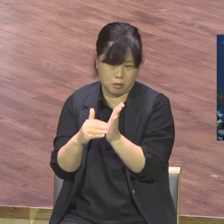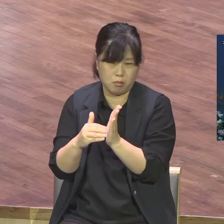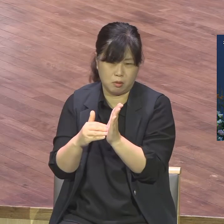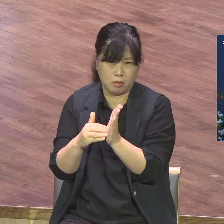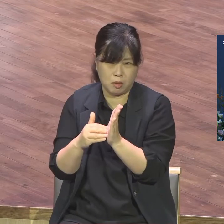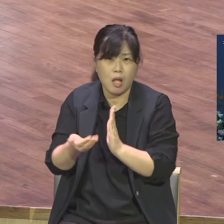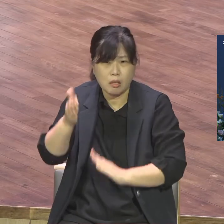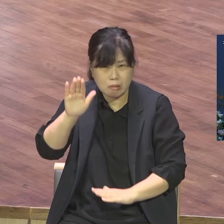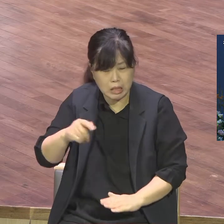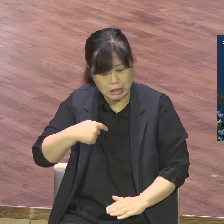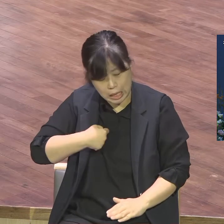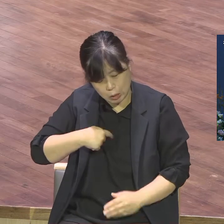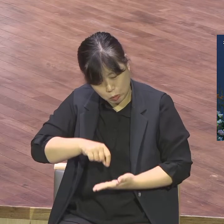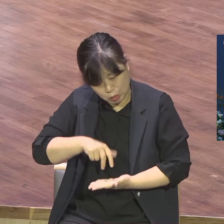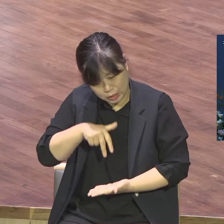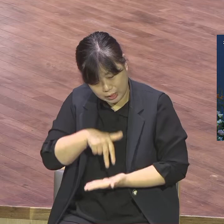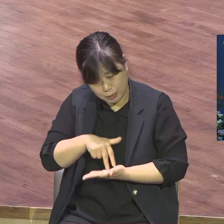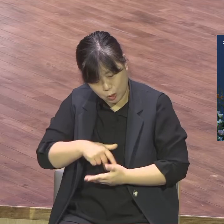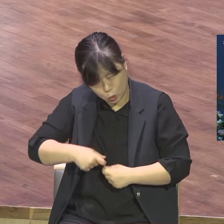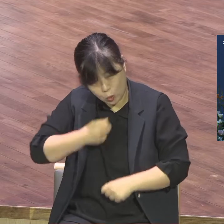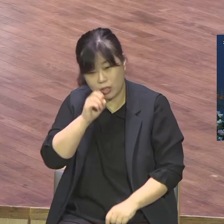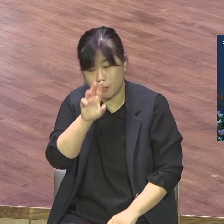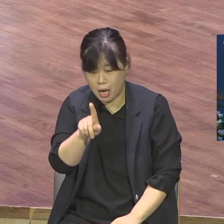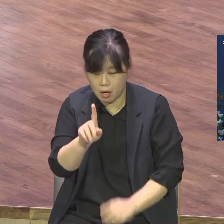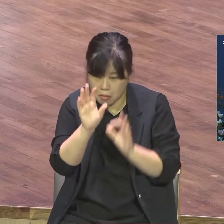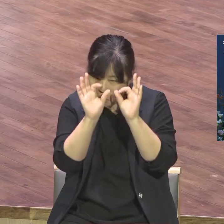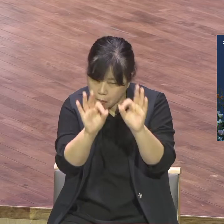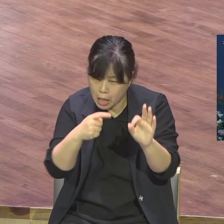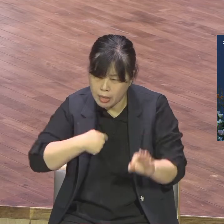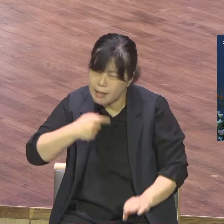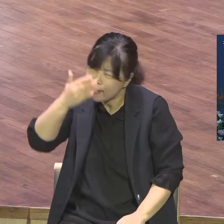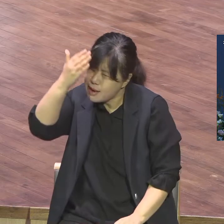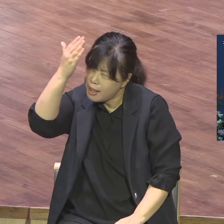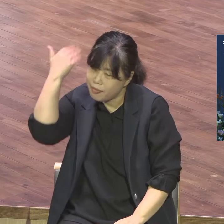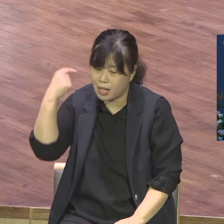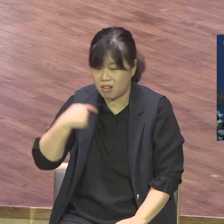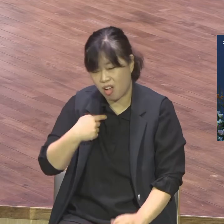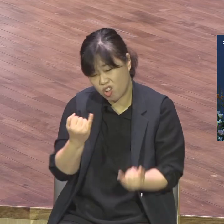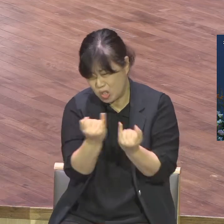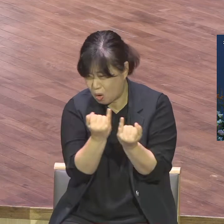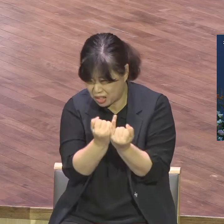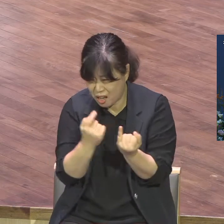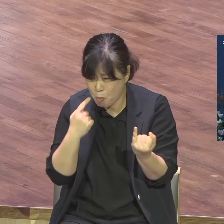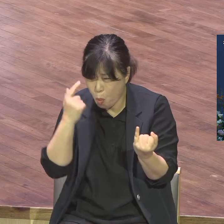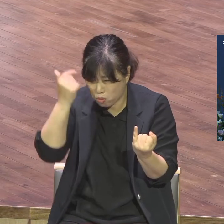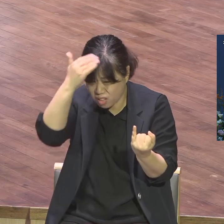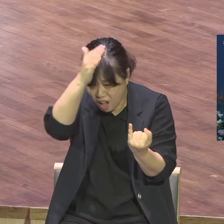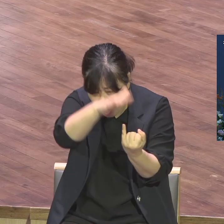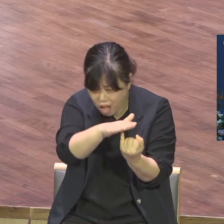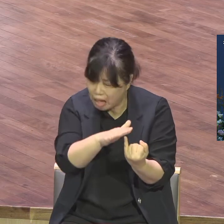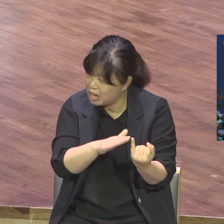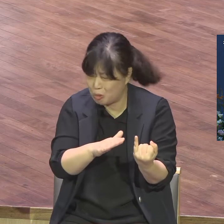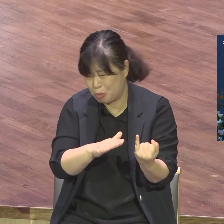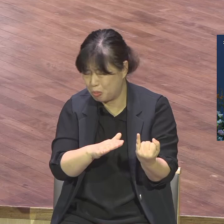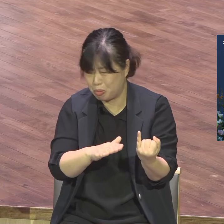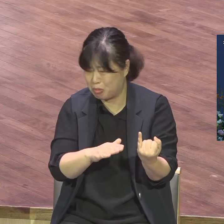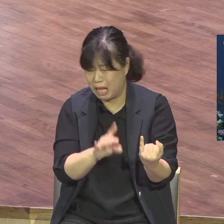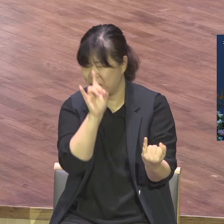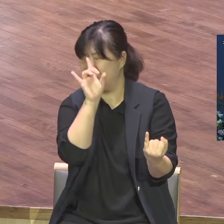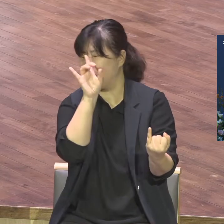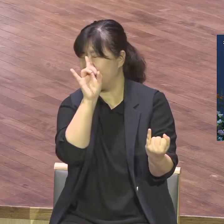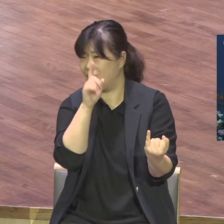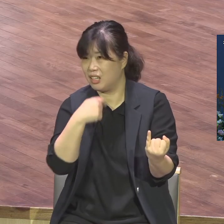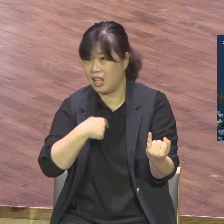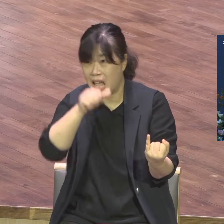나서 보니까 저도 전에 그랬어요. 무슨 여자가 목사가 돼, 여자가 장로가 돼, 감히 이 강단에도